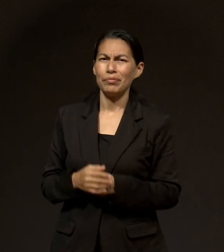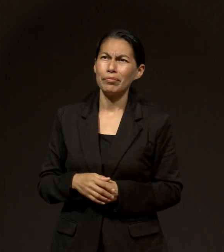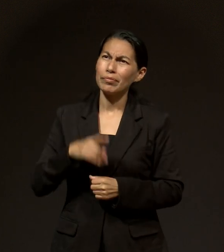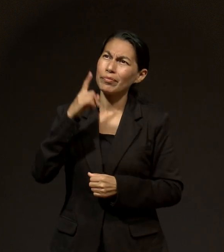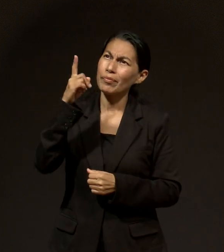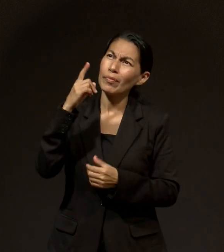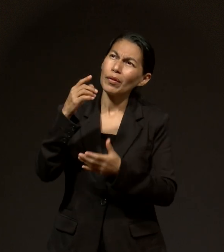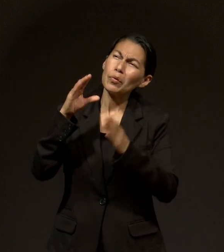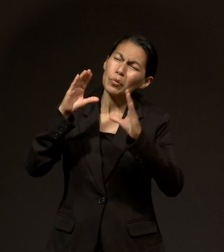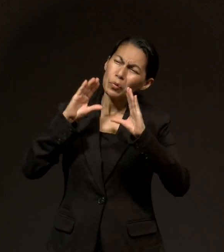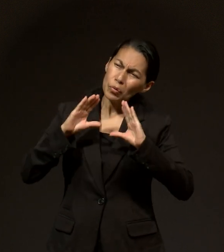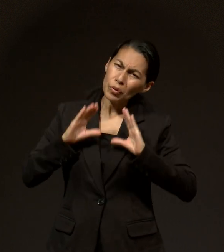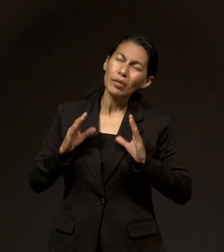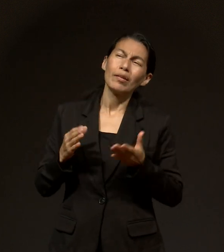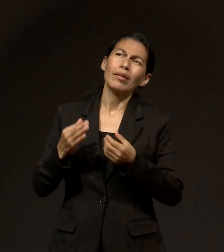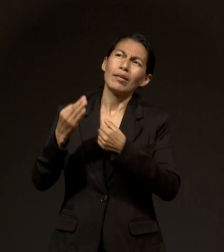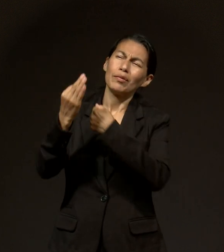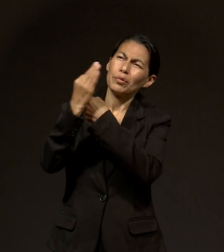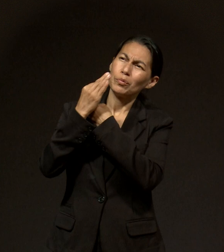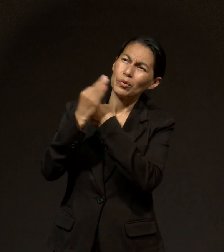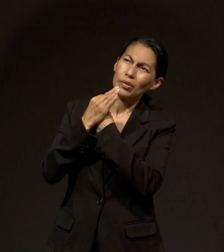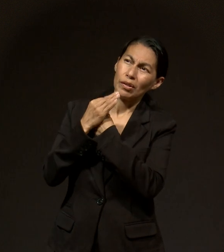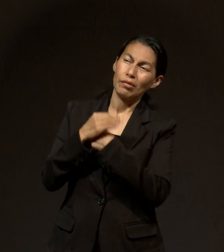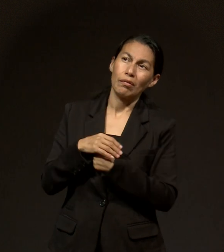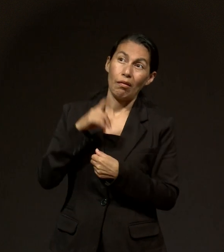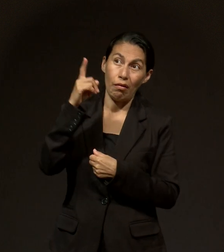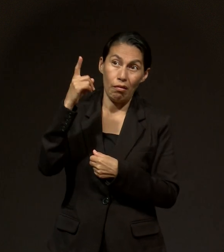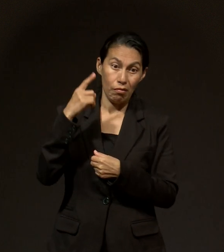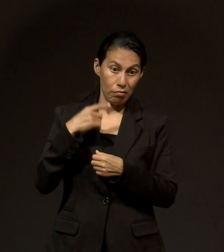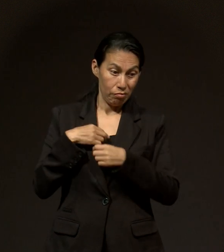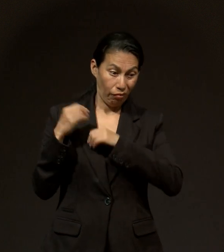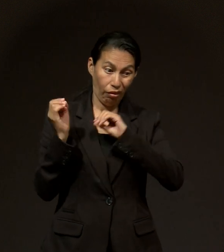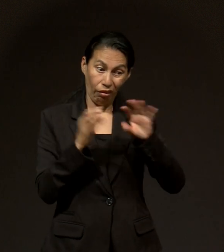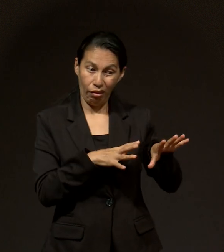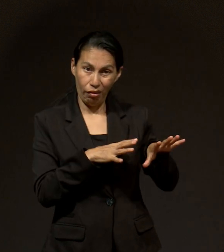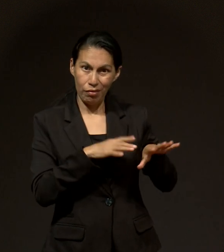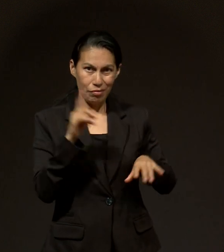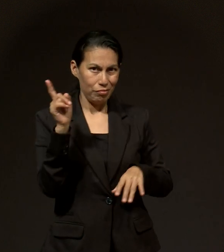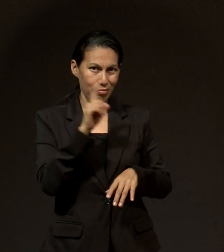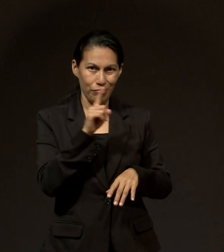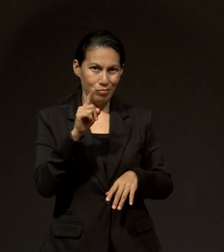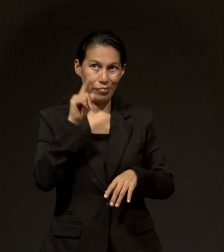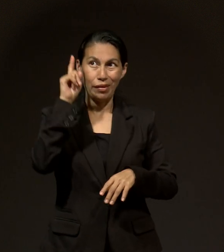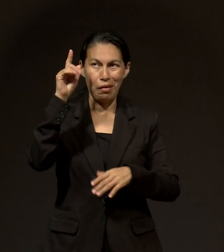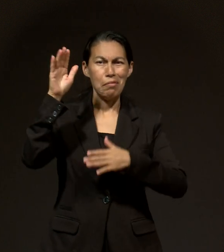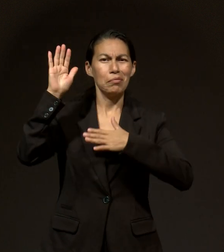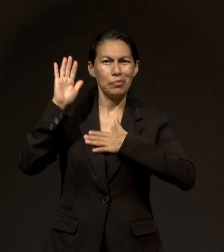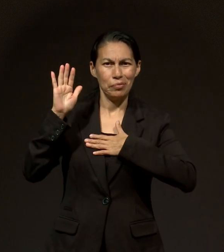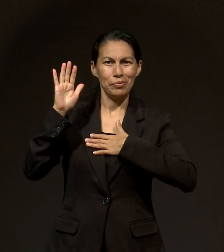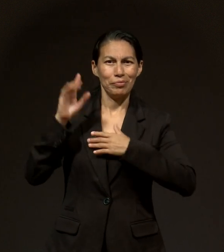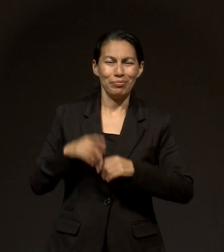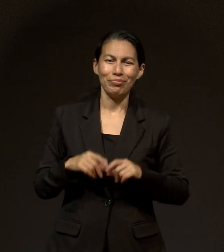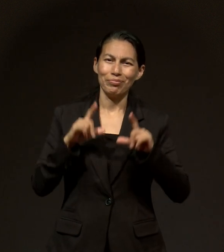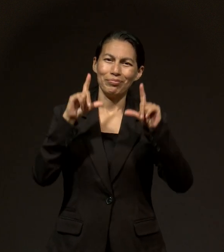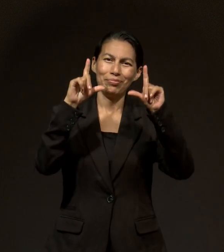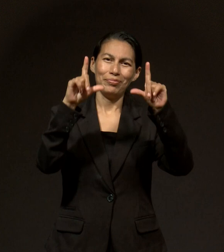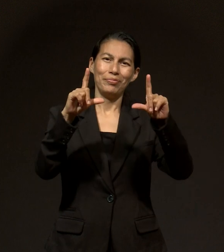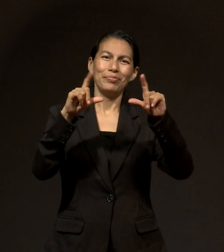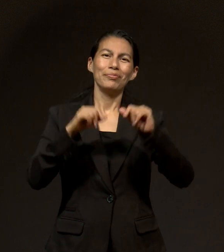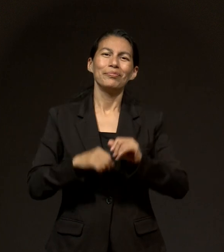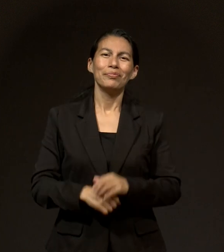porque Él tiene cuidado de nosotros. No nos dejará ni nos desamparará, porque Él lo ha prometido así.